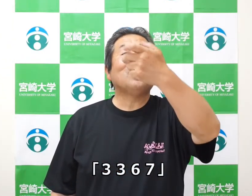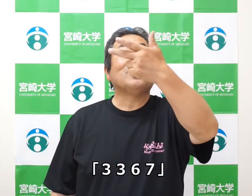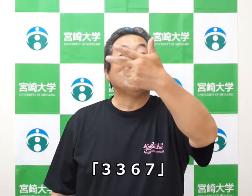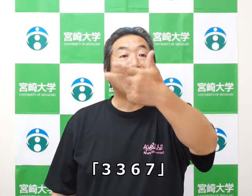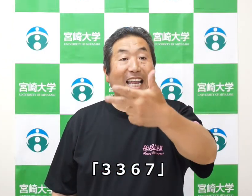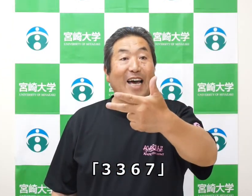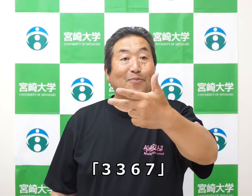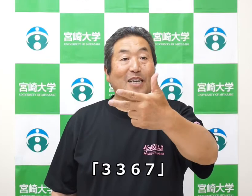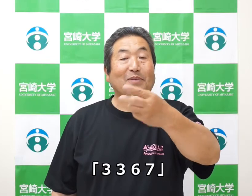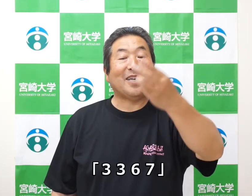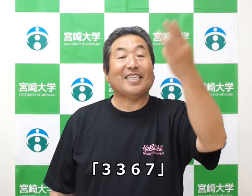3367、もう一回いきます。